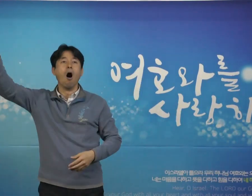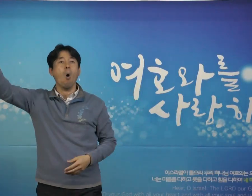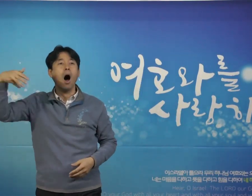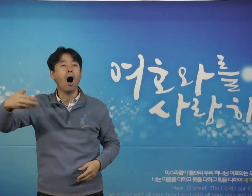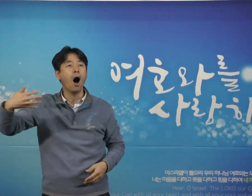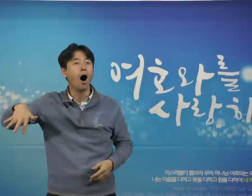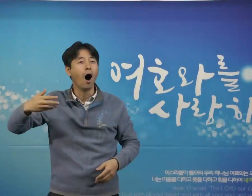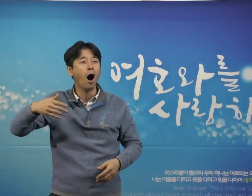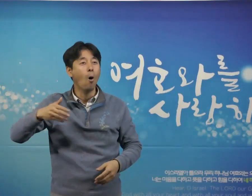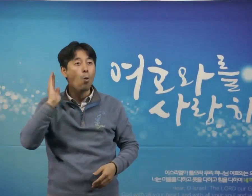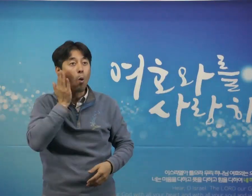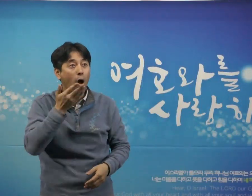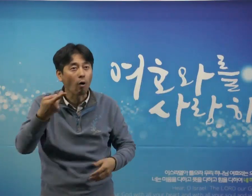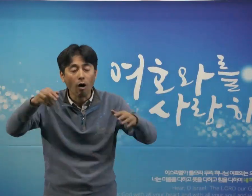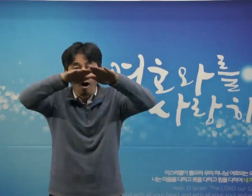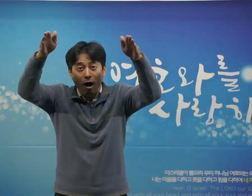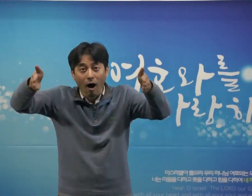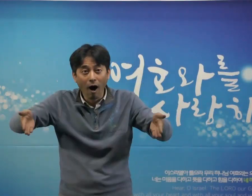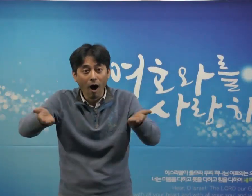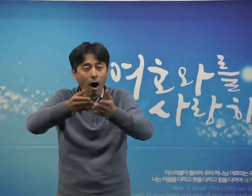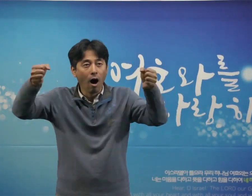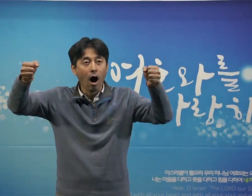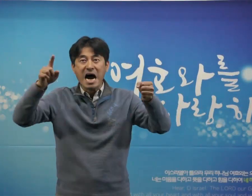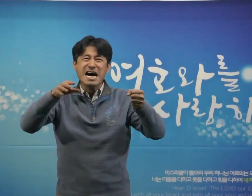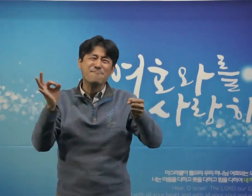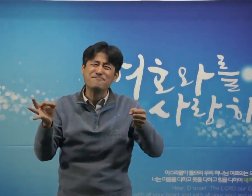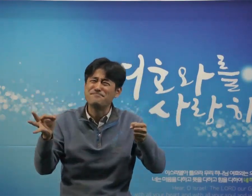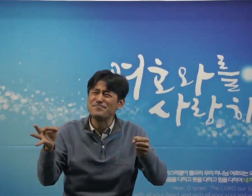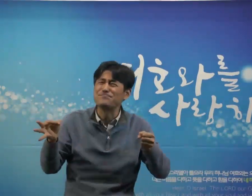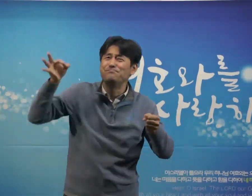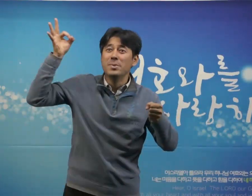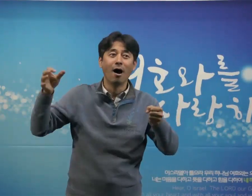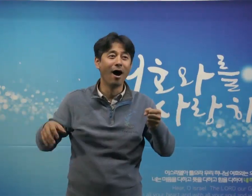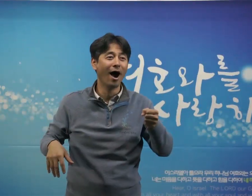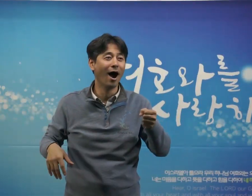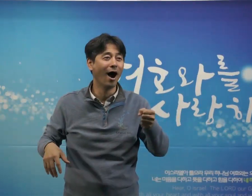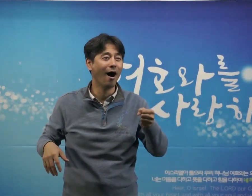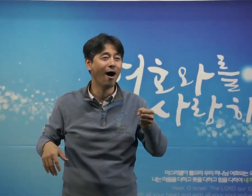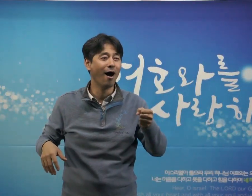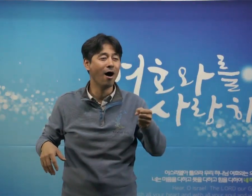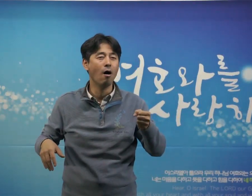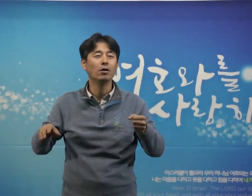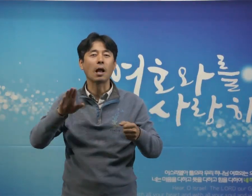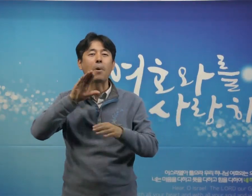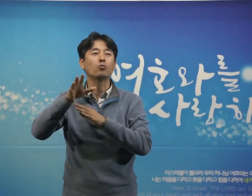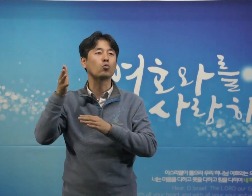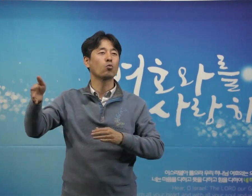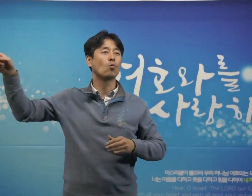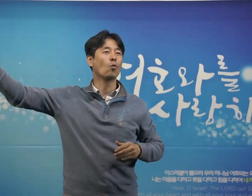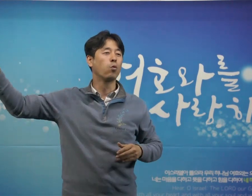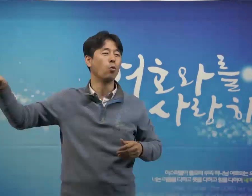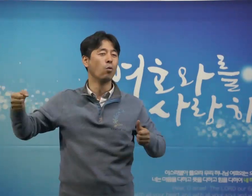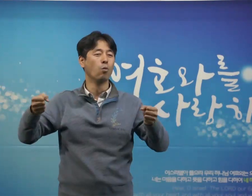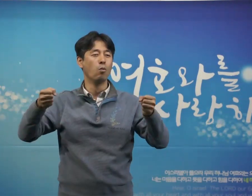카메라들도 있고 그런 농인임에도 불구하고 아주 비싼 고가의 장비를 통해서 성경을 번역하고